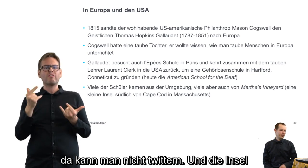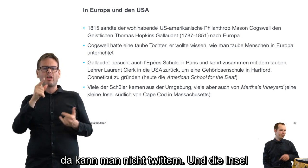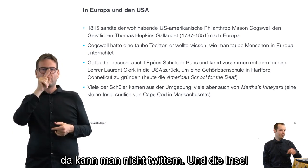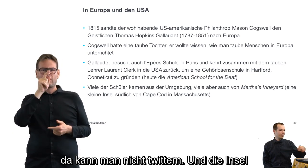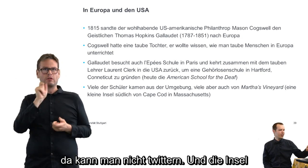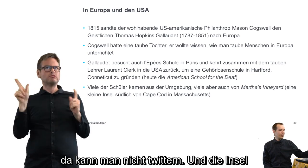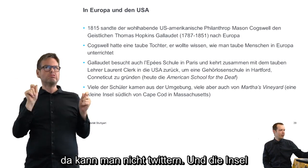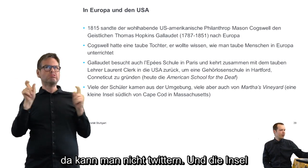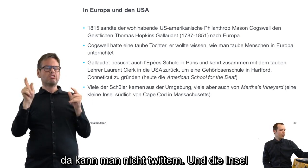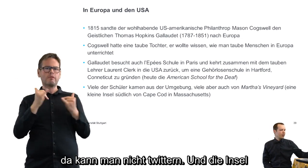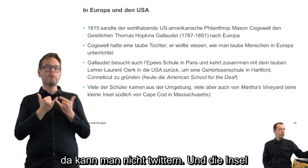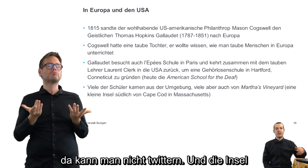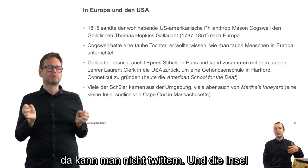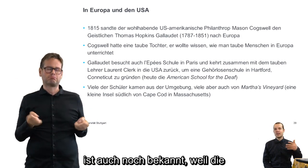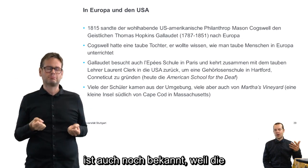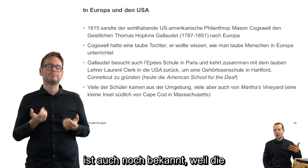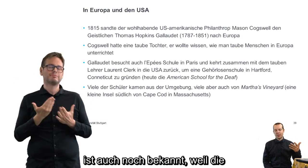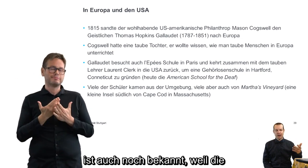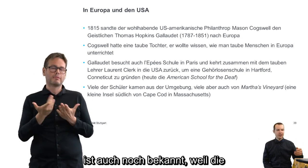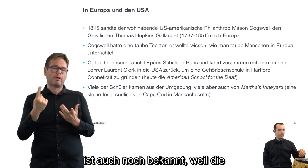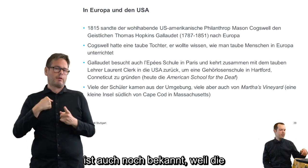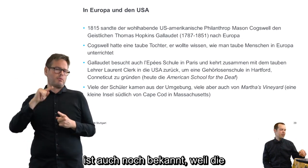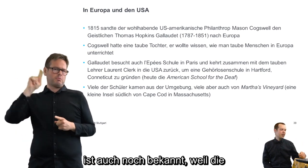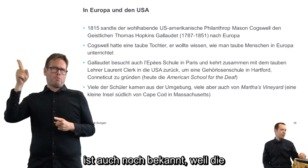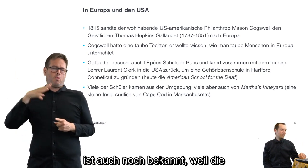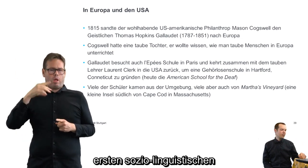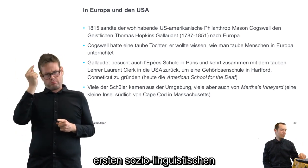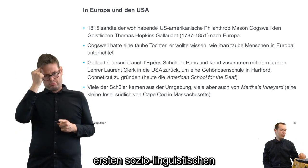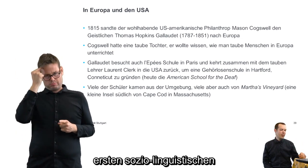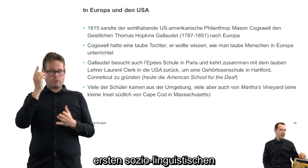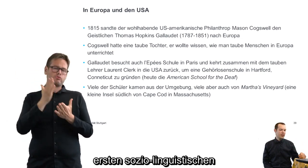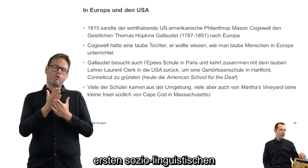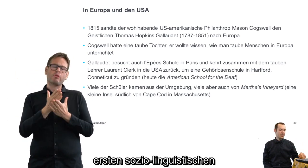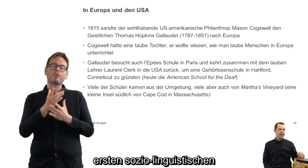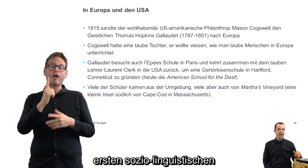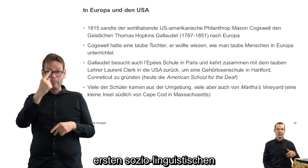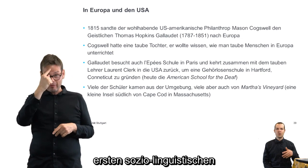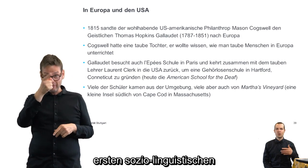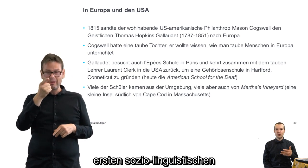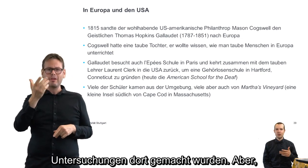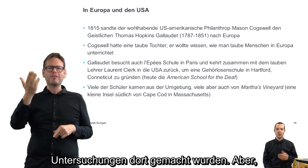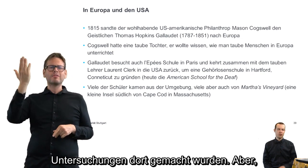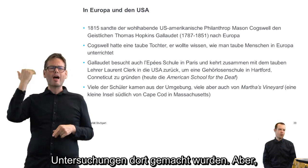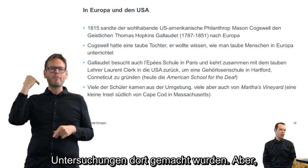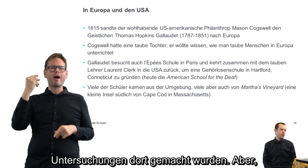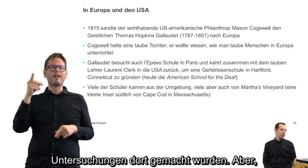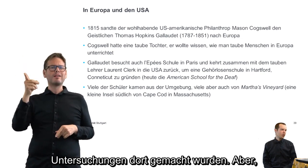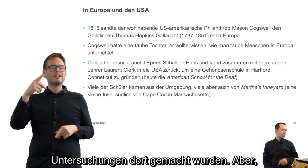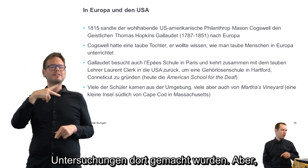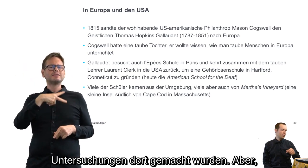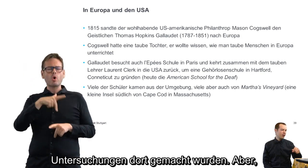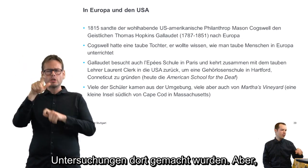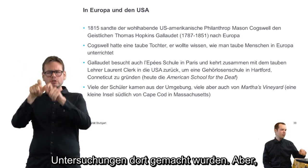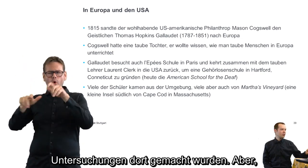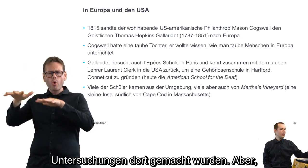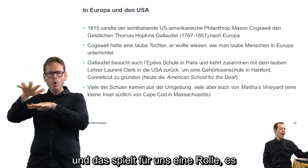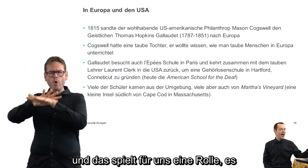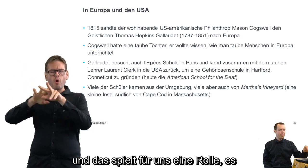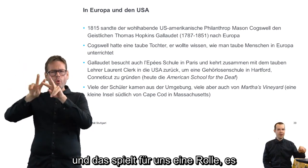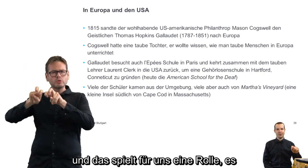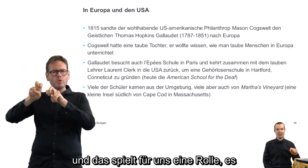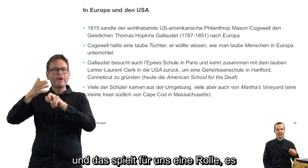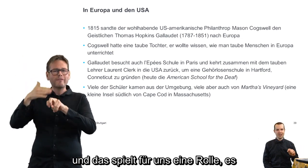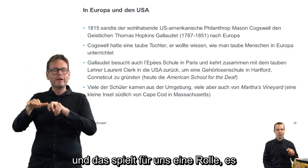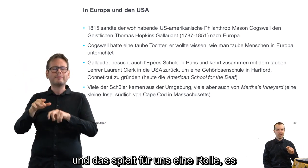twitteren. Und die Insel ist auch noch bekannt, weil die ersten soziolinguistischen Untersuchungen dort gemacht wurden.